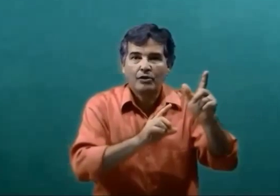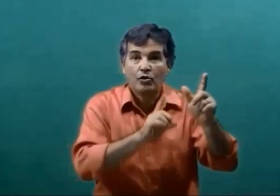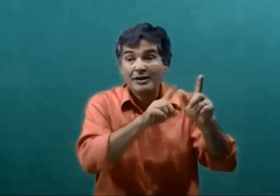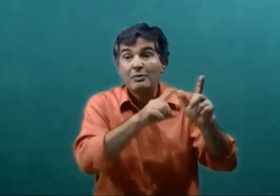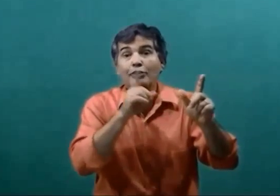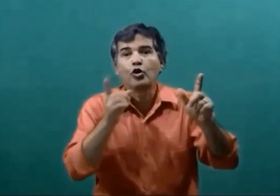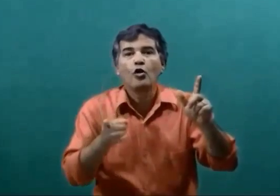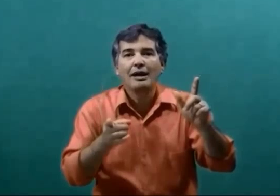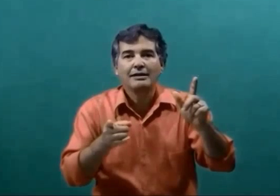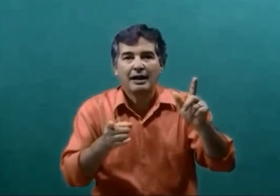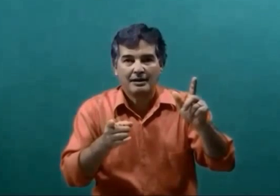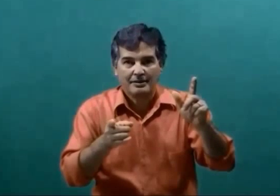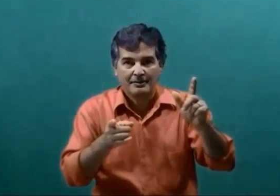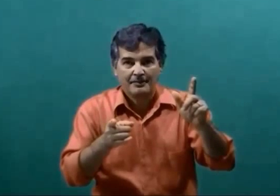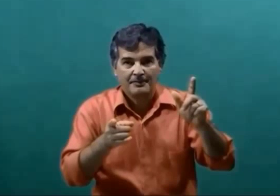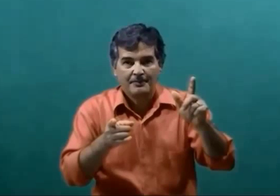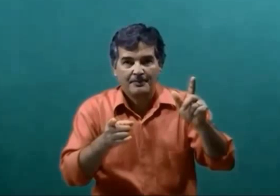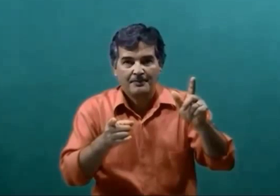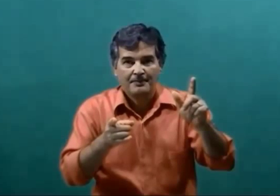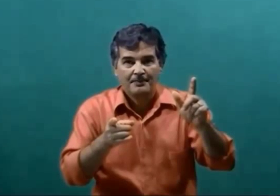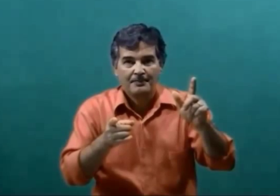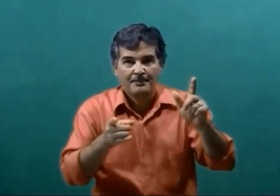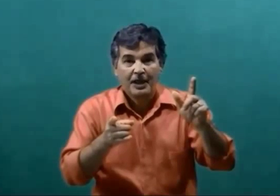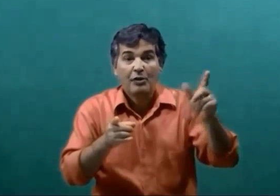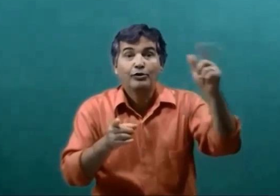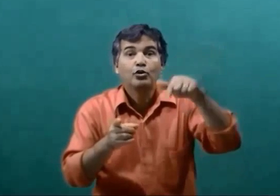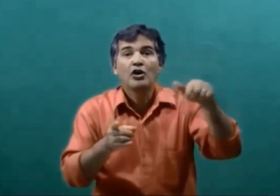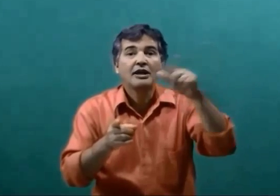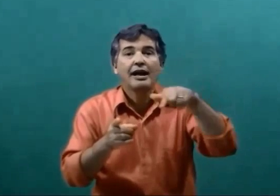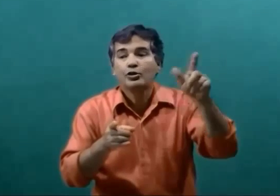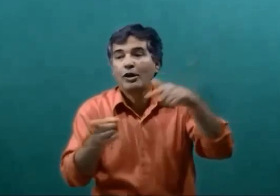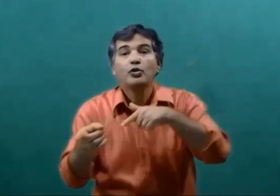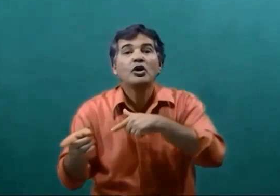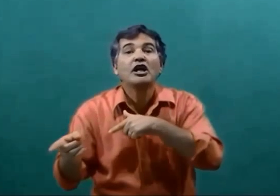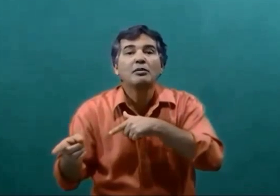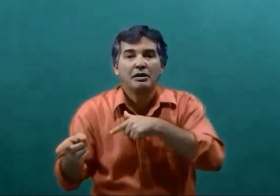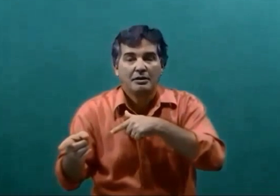matador, mas mandou matar. É o autor intelectual do crime.